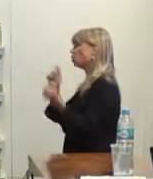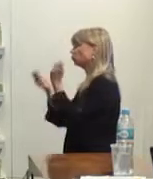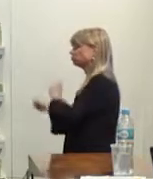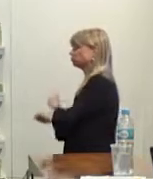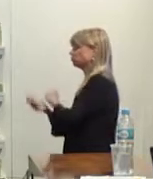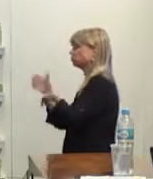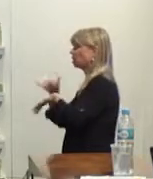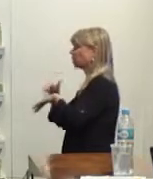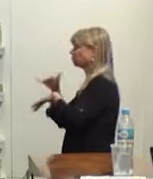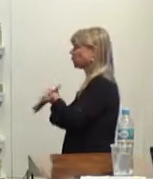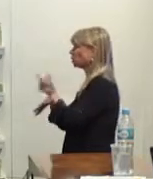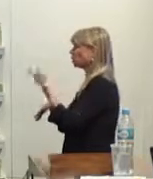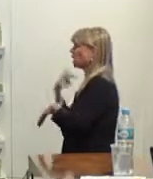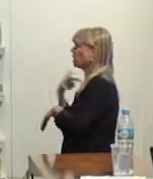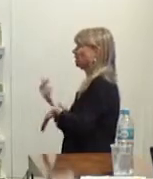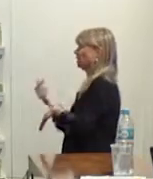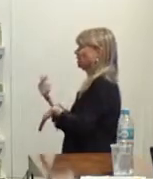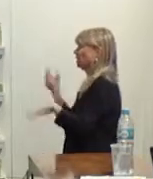pedimos que hubiera